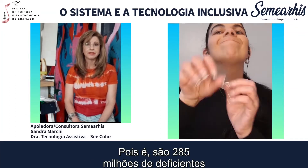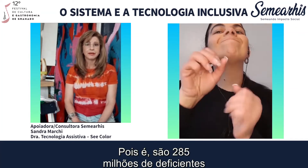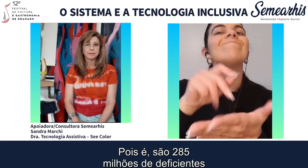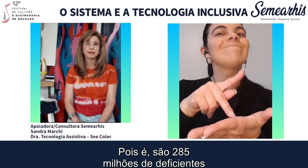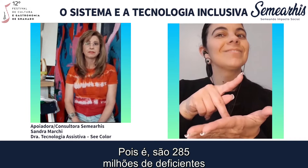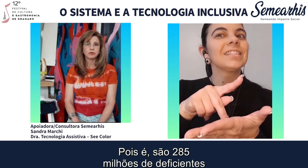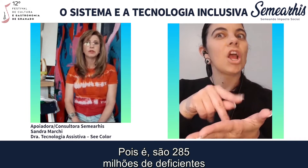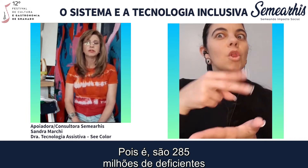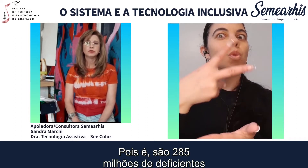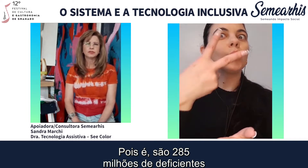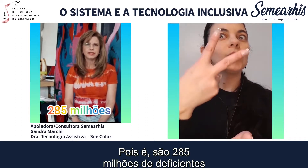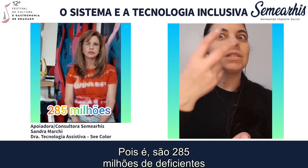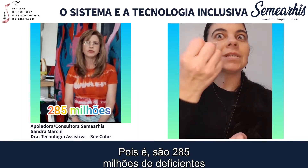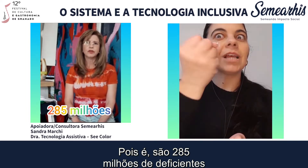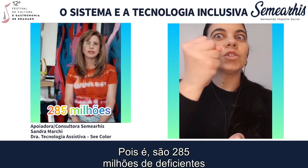Pois é, são